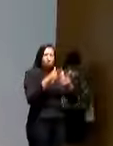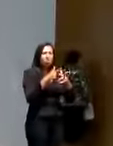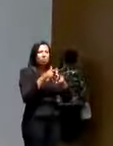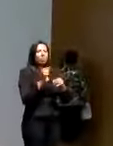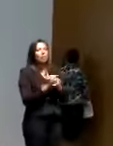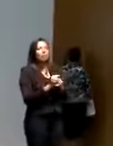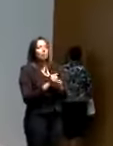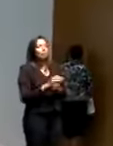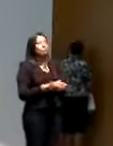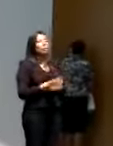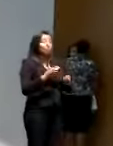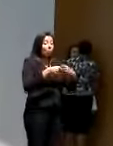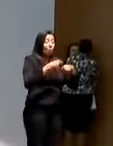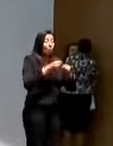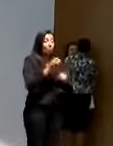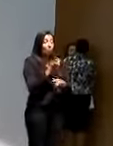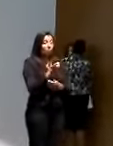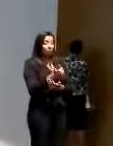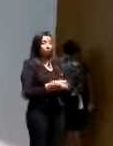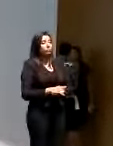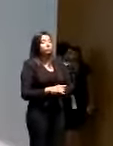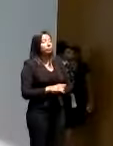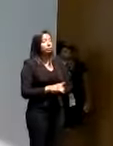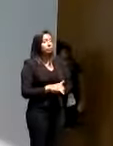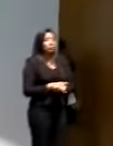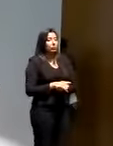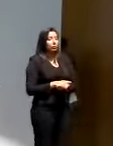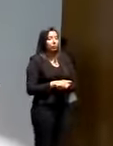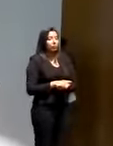O descontrole sobre a expansão de gastos públicos